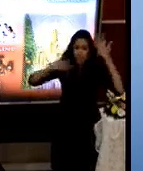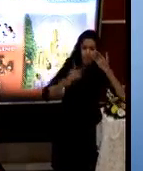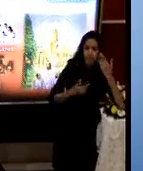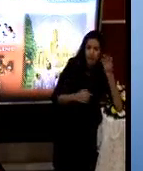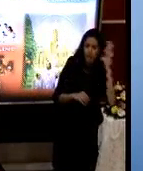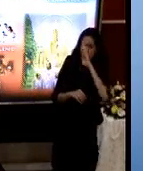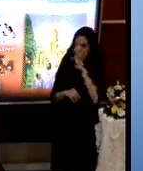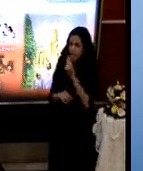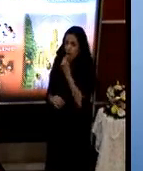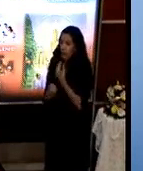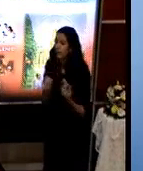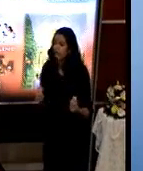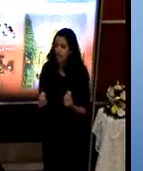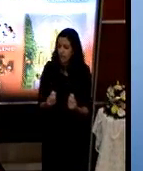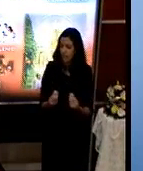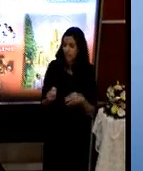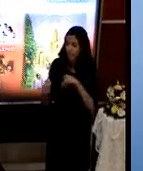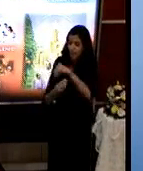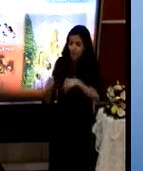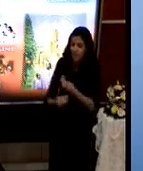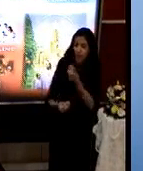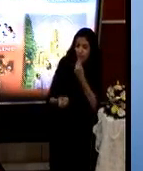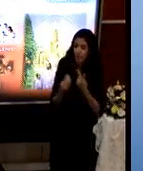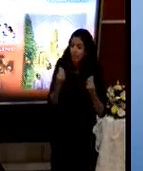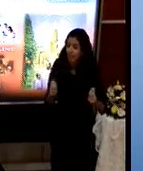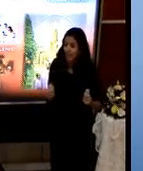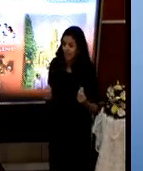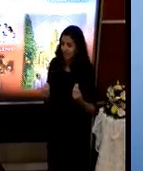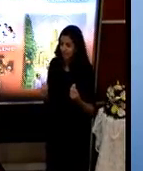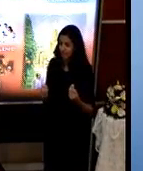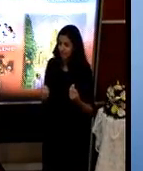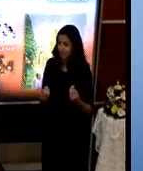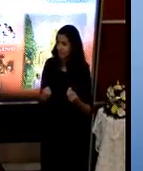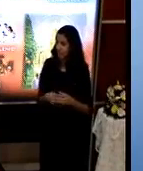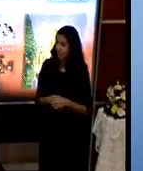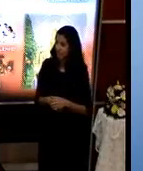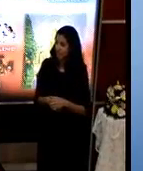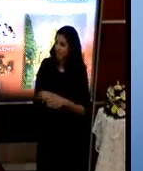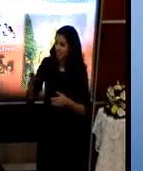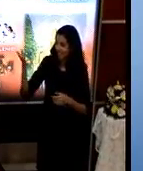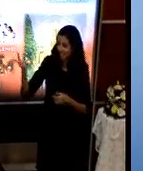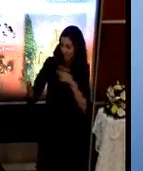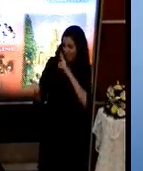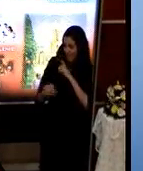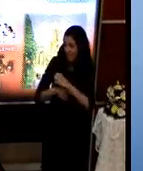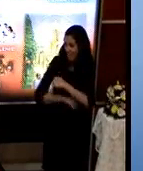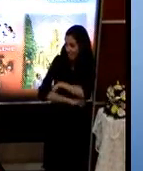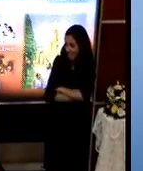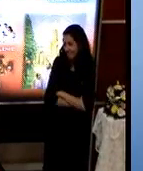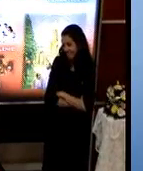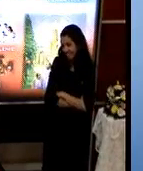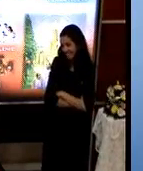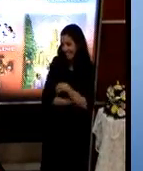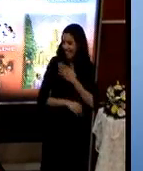mediodía a sus familiares. Y aquí la veo a esta señora también con los brazos cruzados,